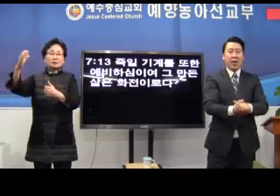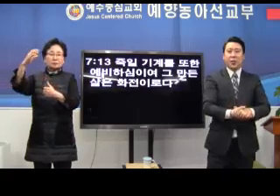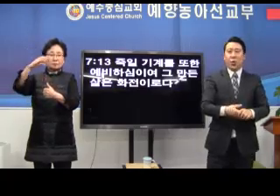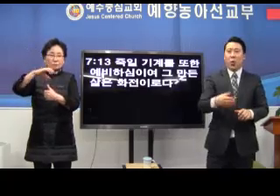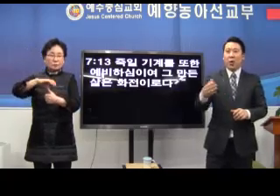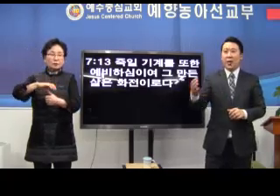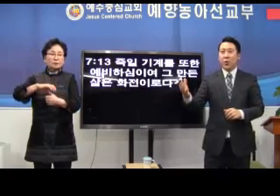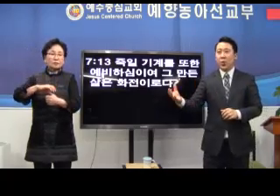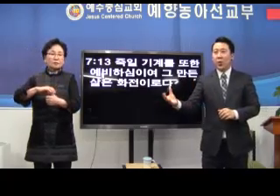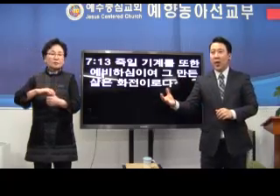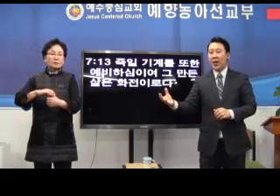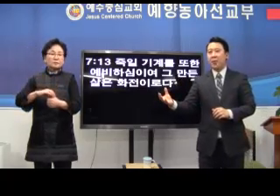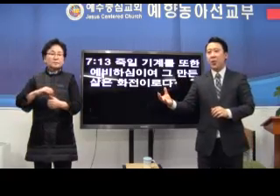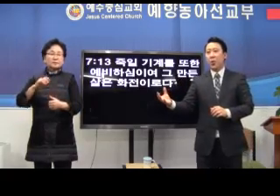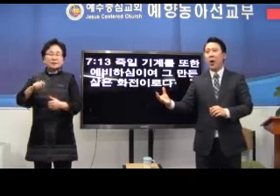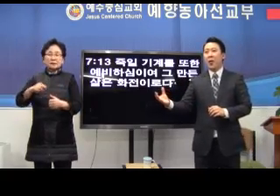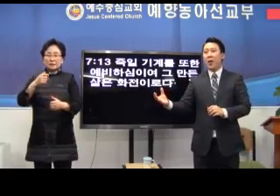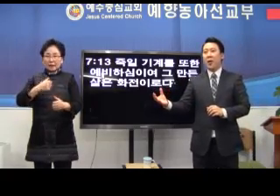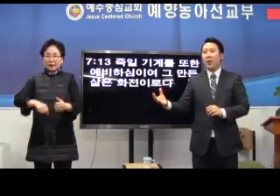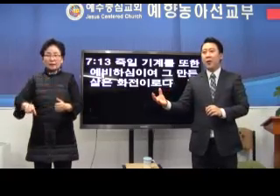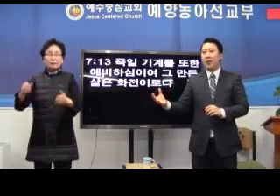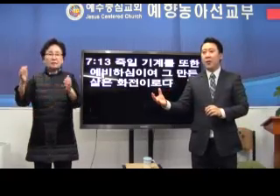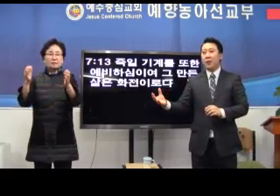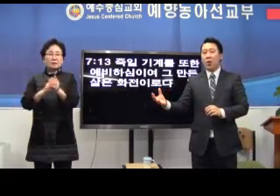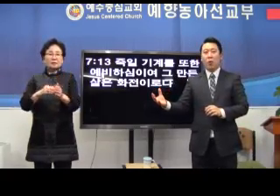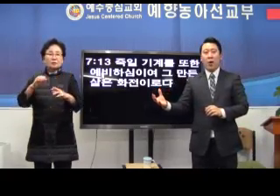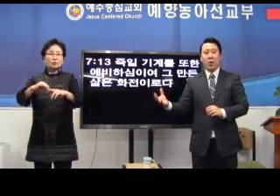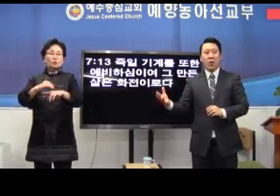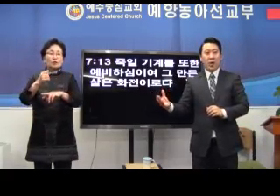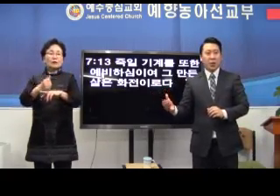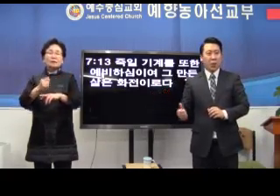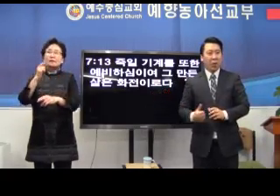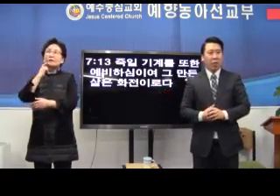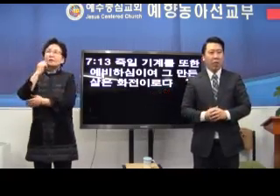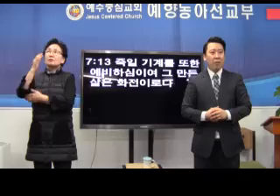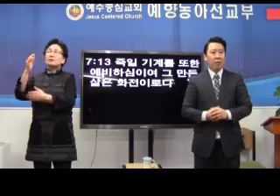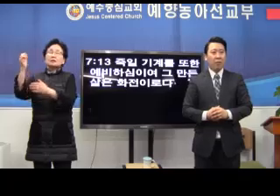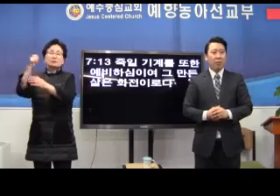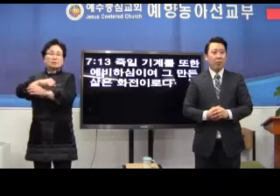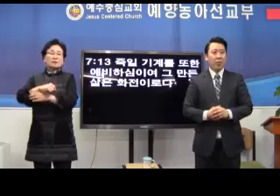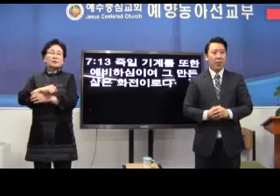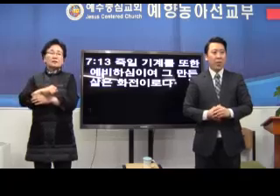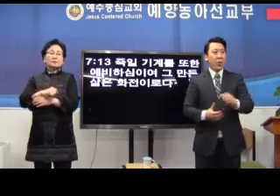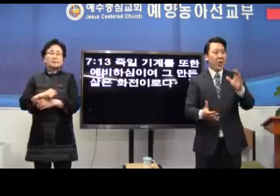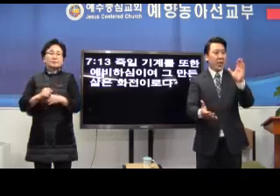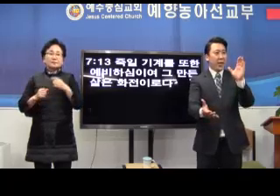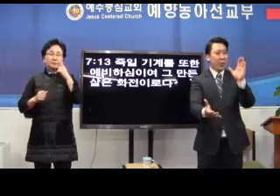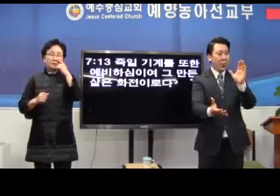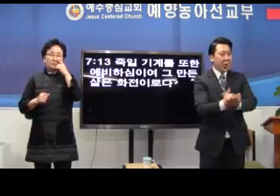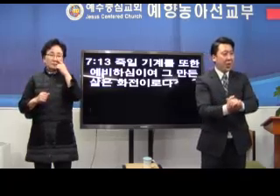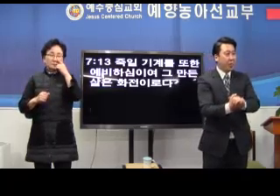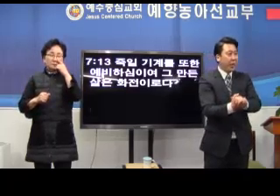아들 솔로몬까지도 하나님께서 왕의 영광을 허락하시고 그 회개 단 한 번의 회개 때문에